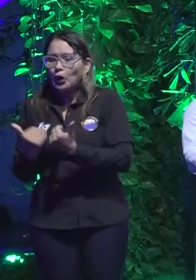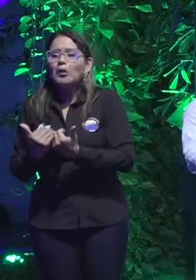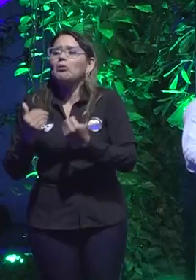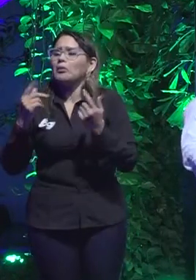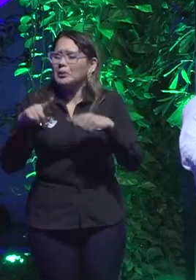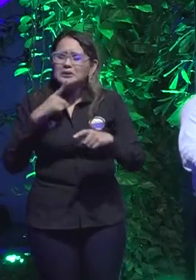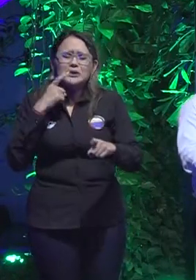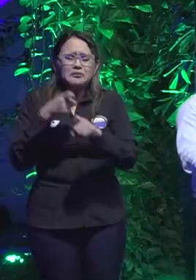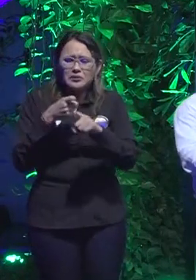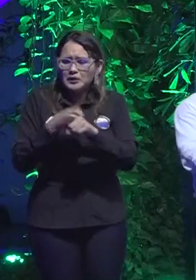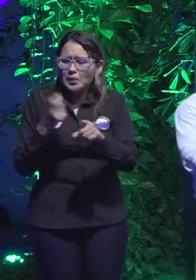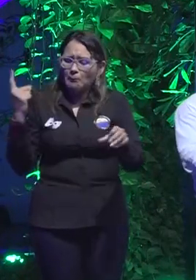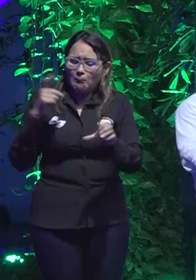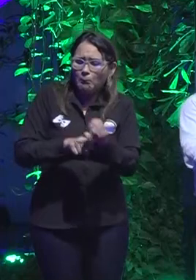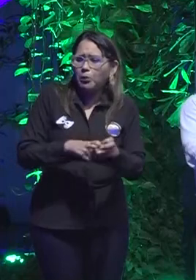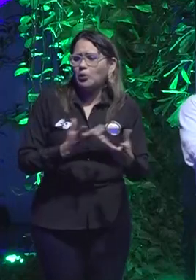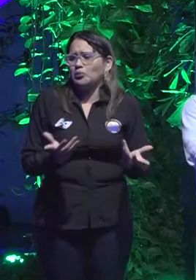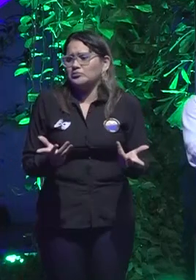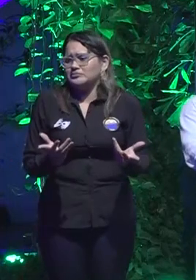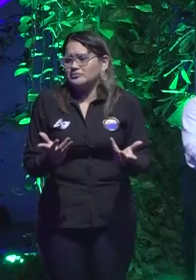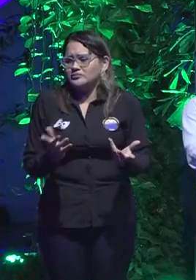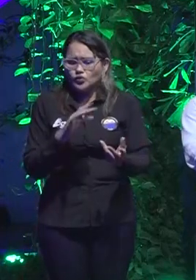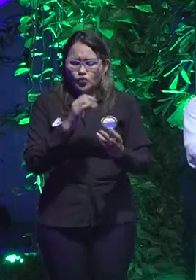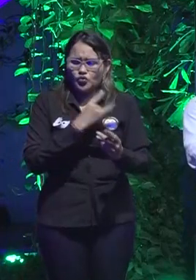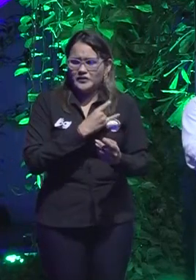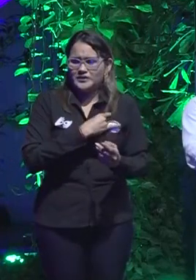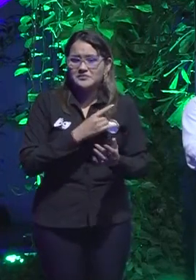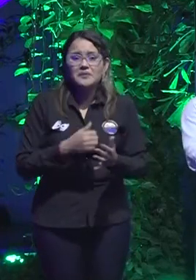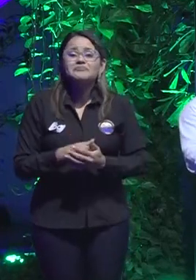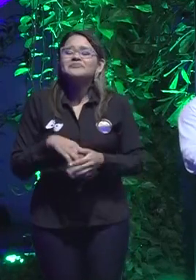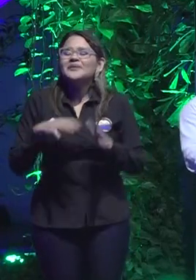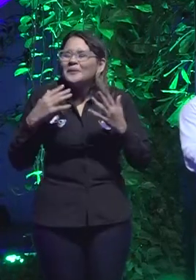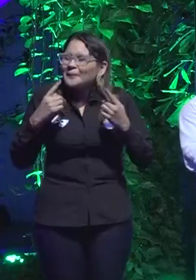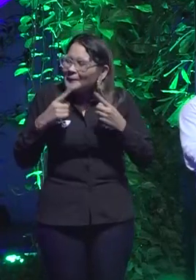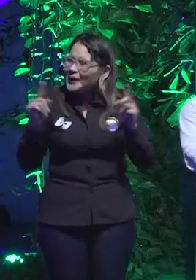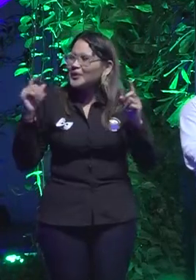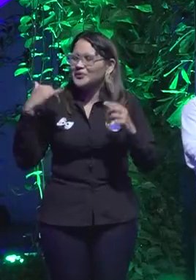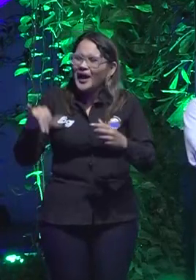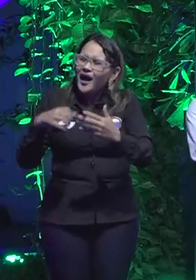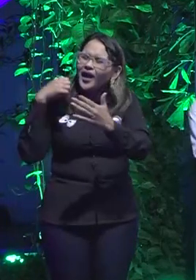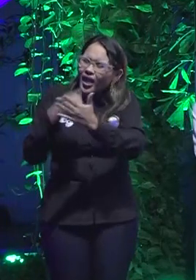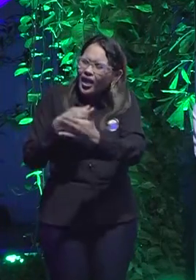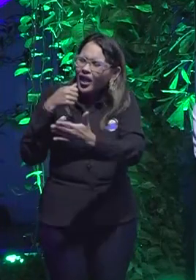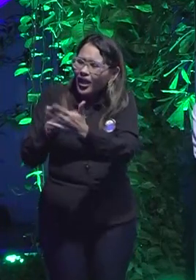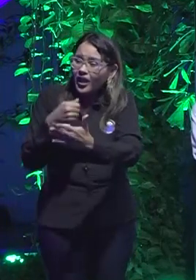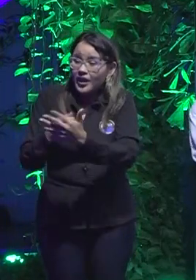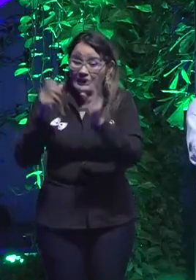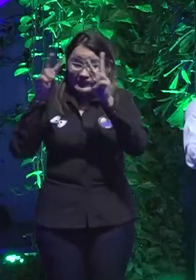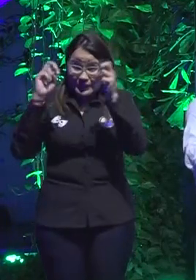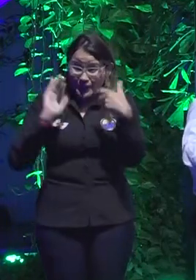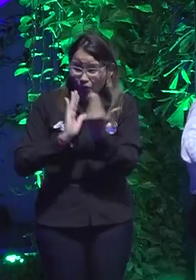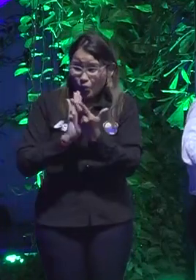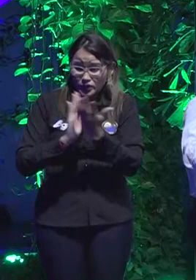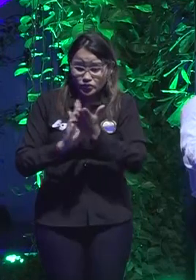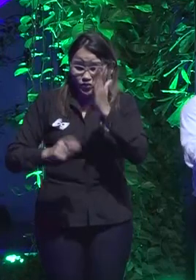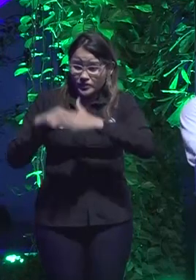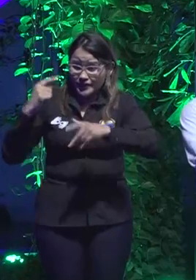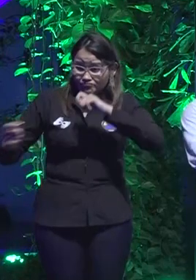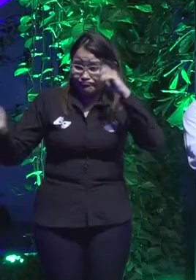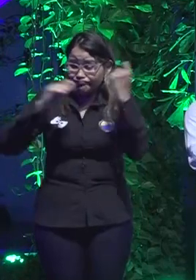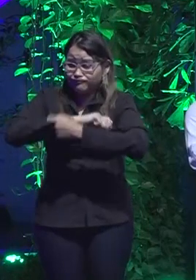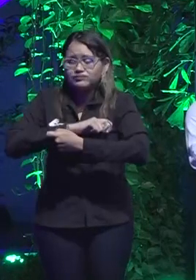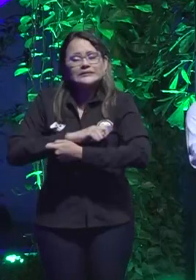privado. Y es algo en lo que hemos insistido, pero pareciera que a ninguno nos preocupa. Y las brechas en educación no se resuelven de un día para otro, requieren